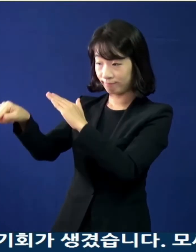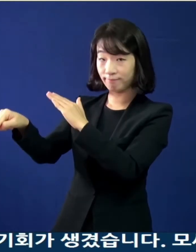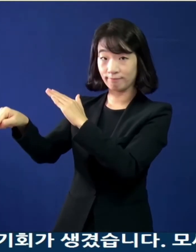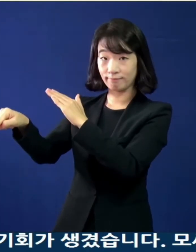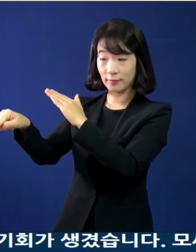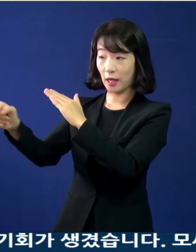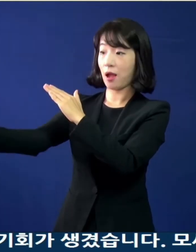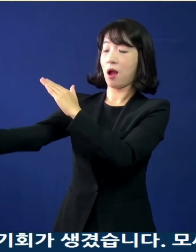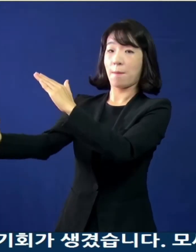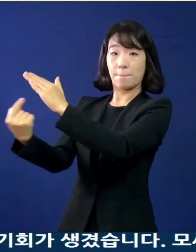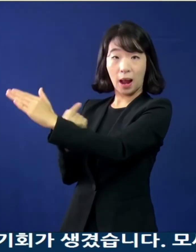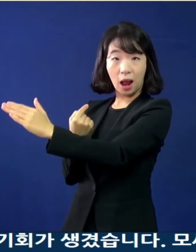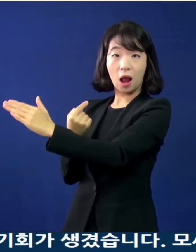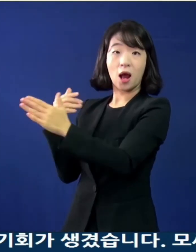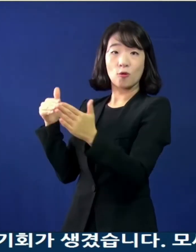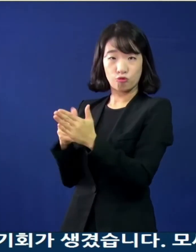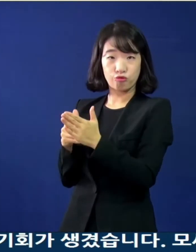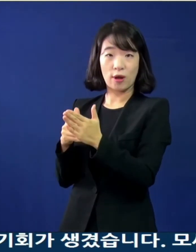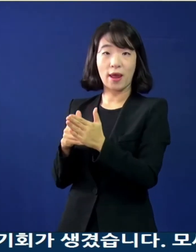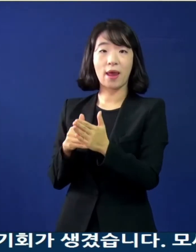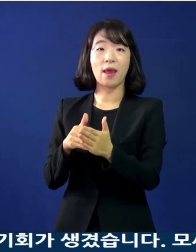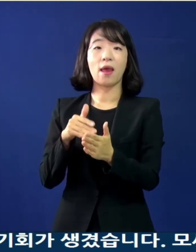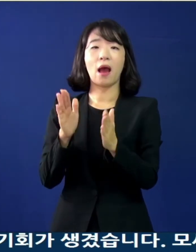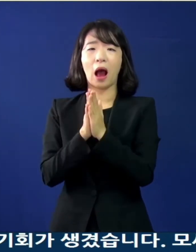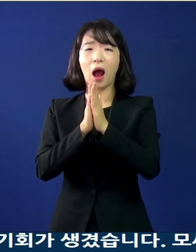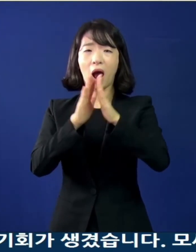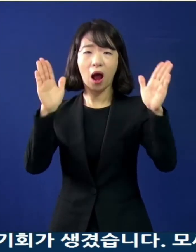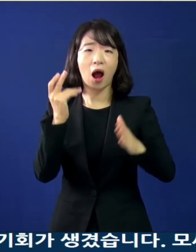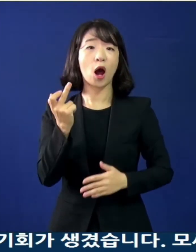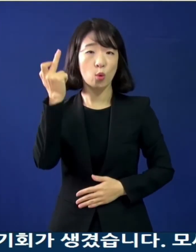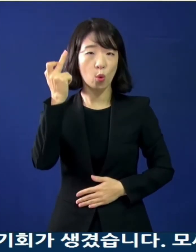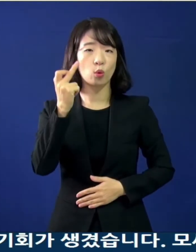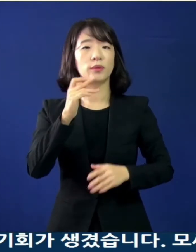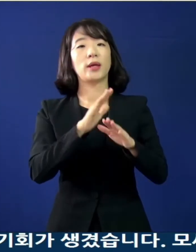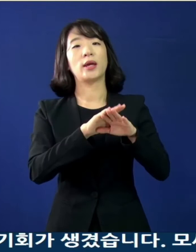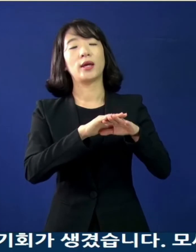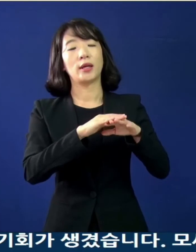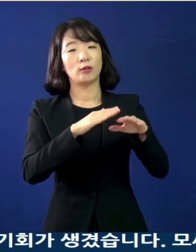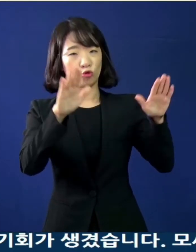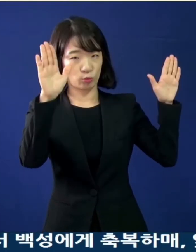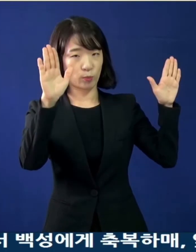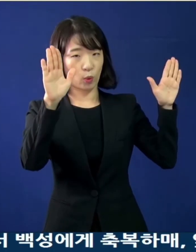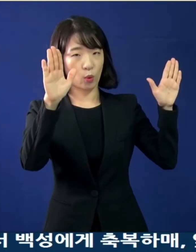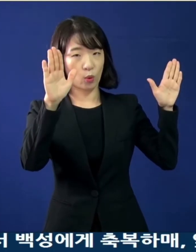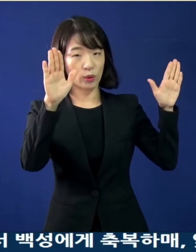들어갔다 나온 다음에 아론이 하는 축복은 제가 보기에는 이게 수준이 다른 축복입니다.